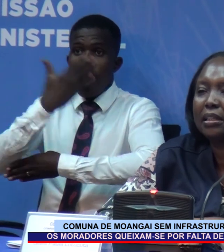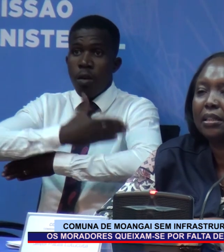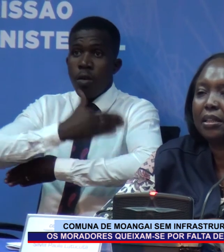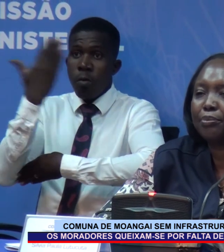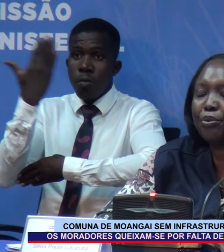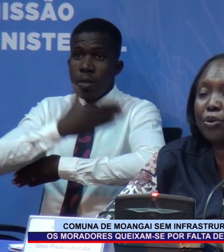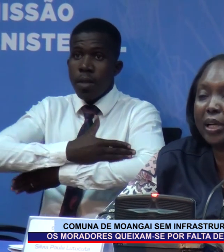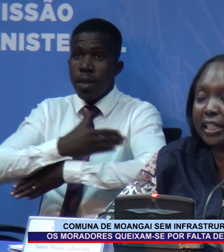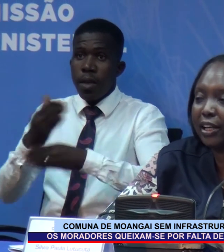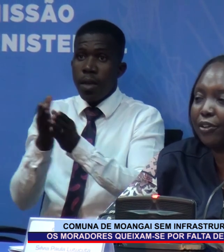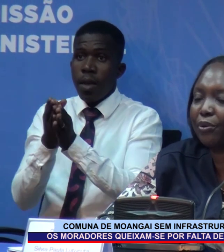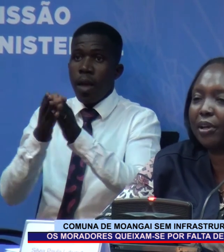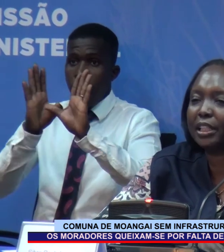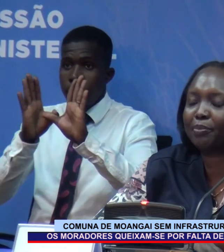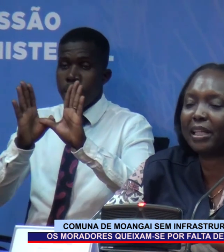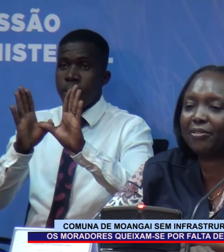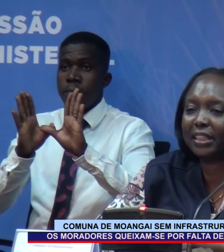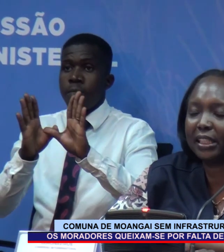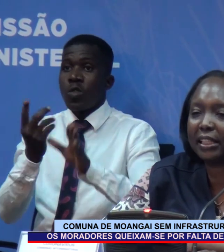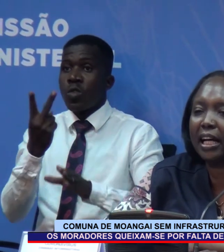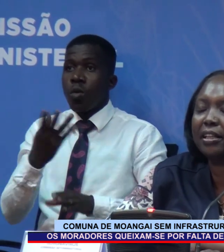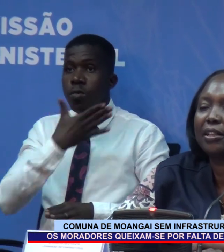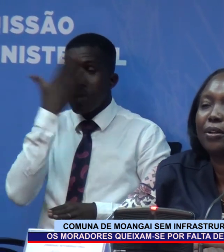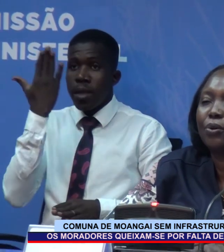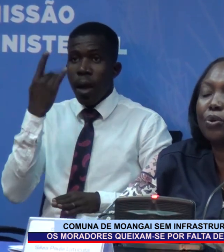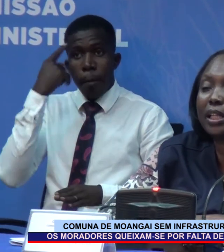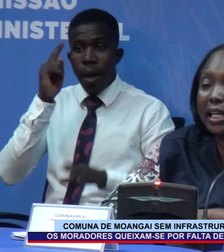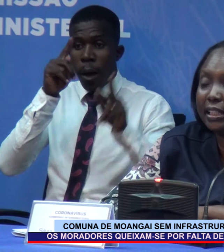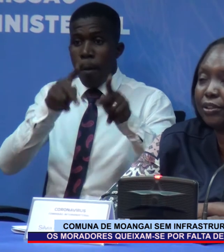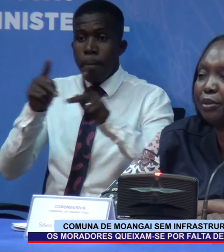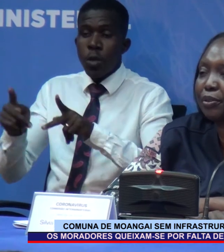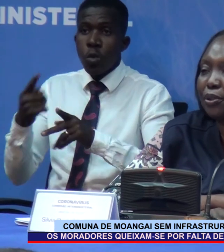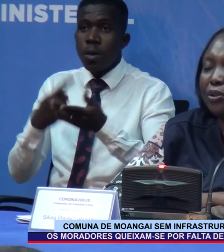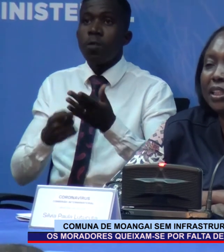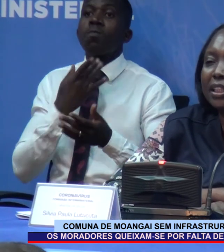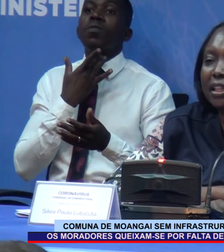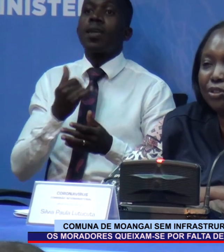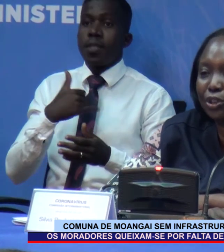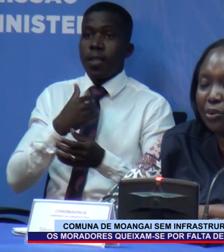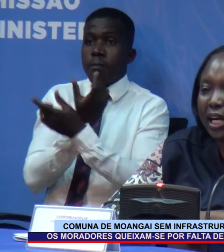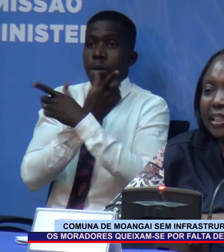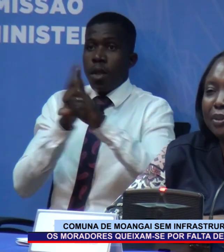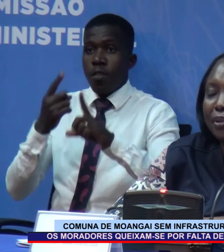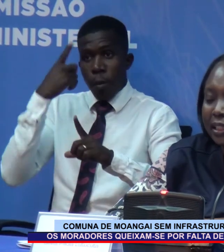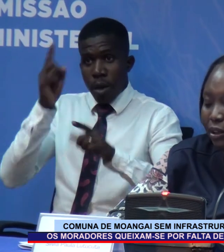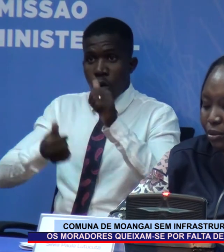a especialistas disponíveis no mundo para resolverem as nossas situações ou acudirem os nossos problemas. Agora, não pode ser eterno.